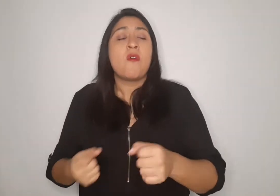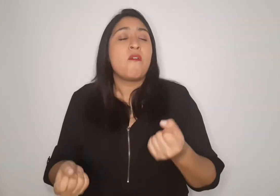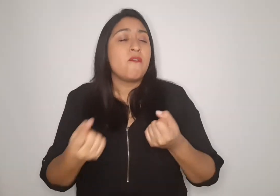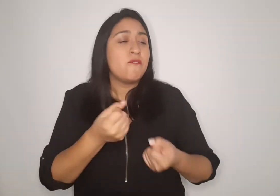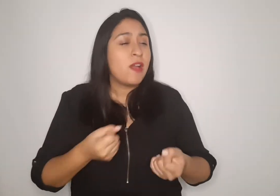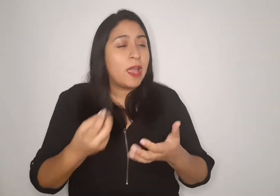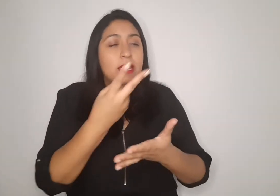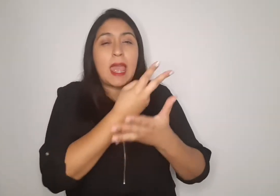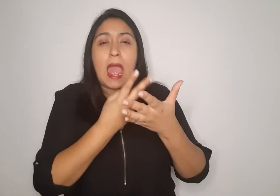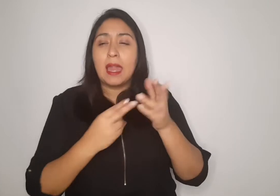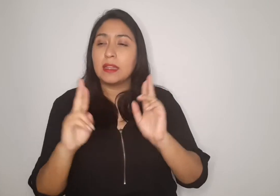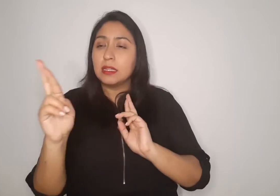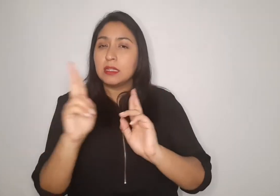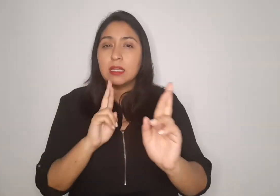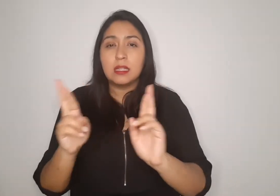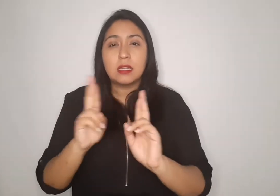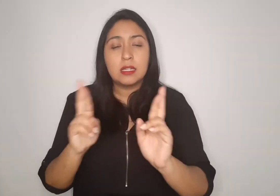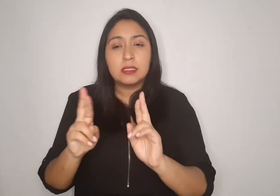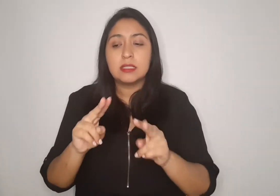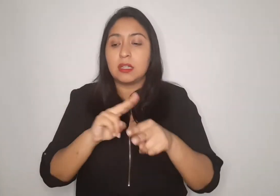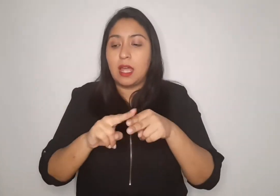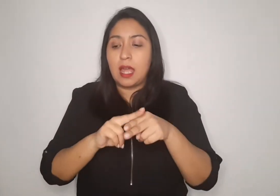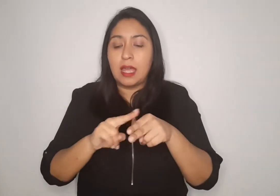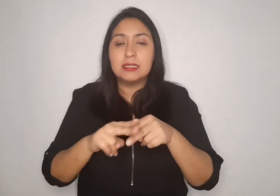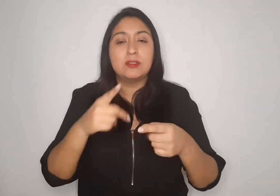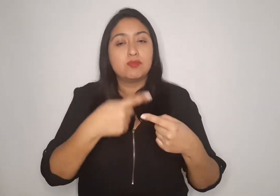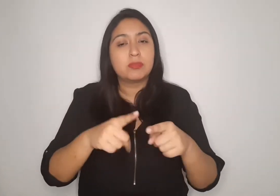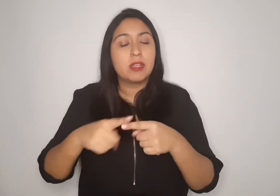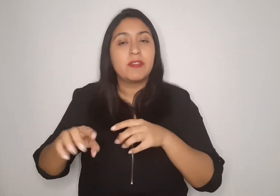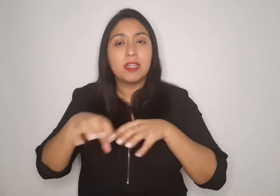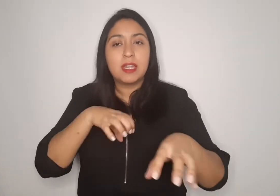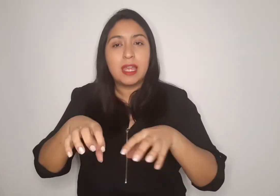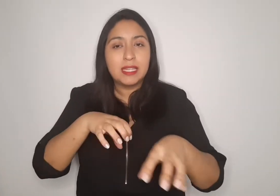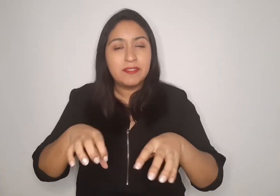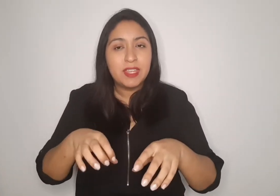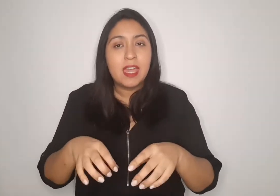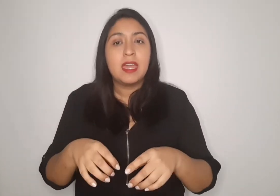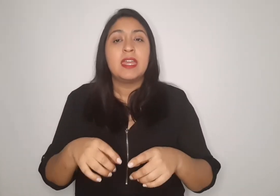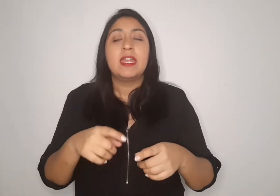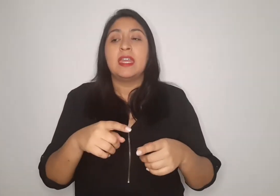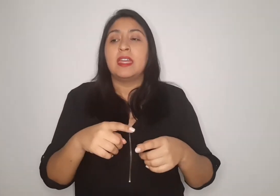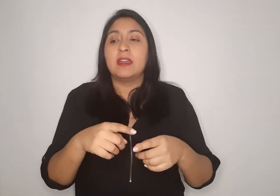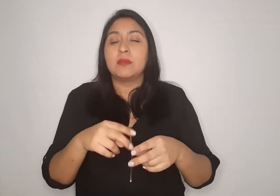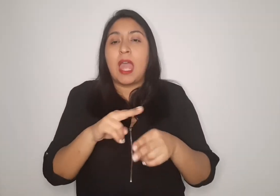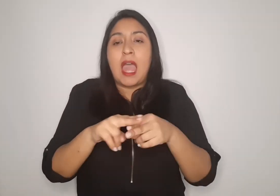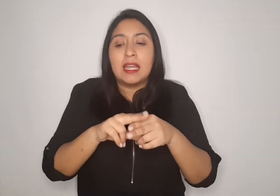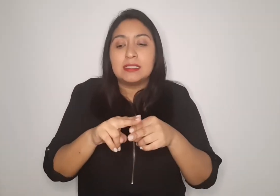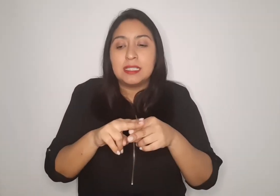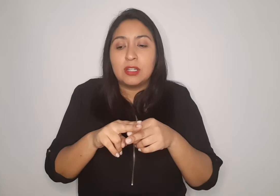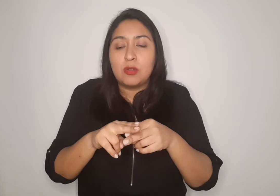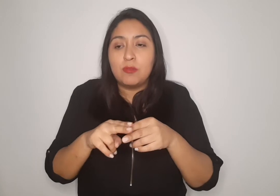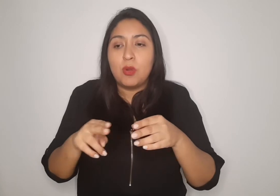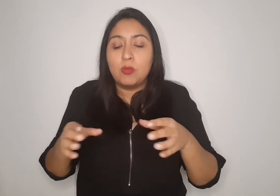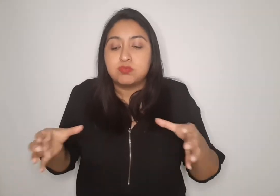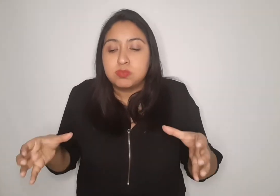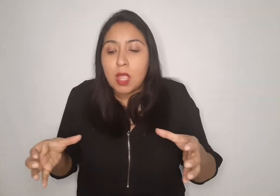que se relacionan, como haciendo una pequeña recolección de todo, pequeña y gran en